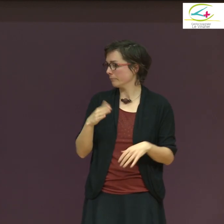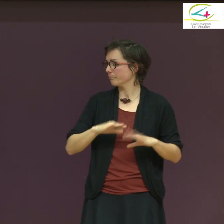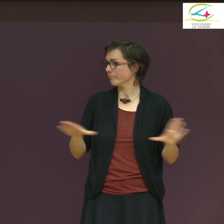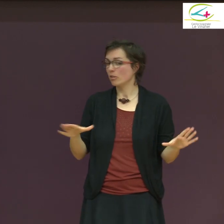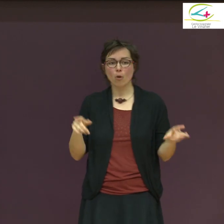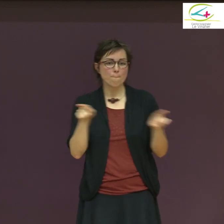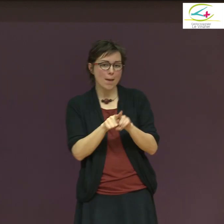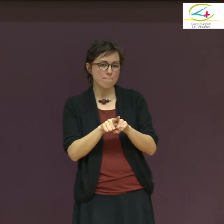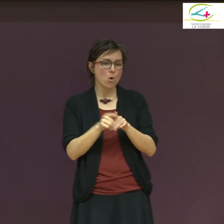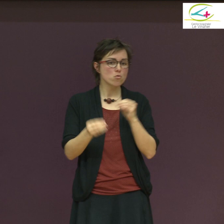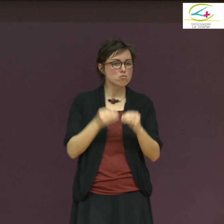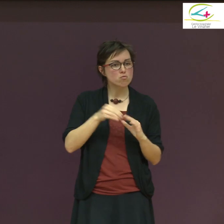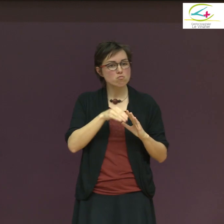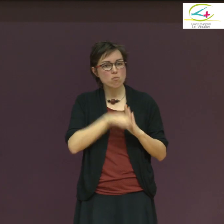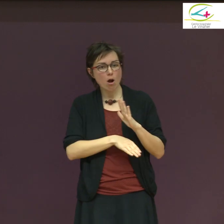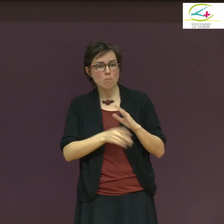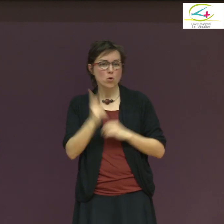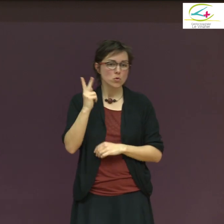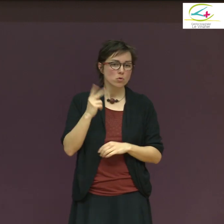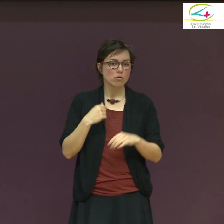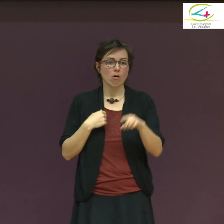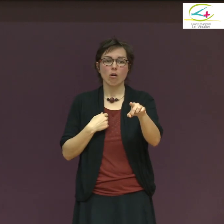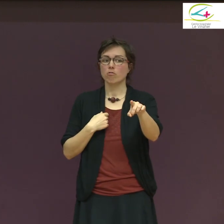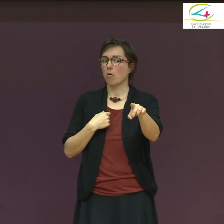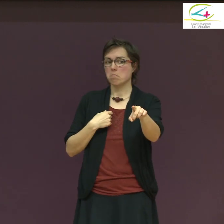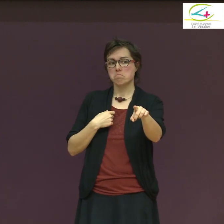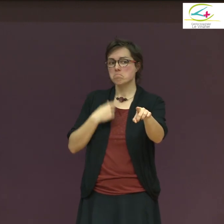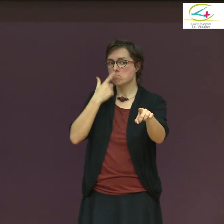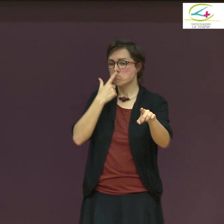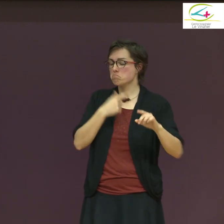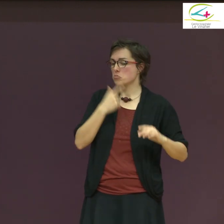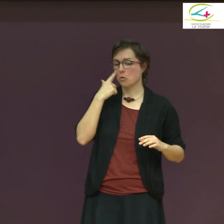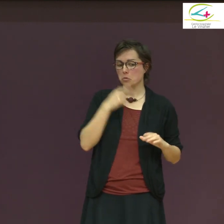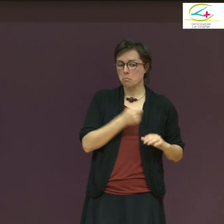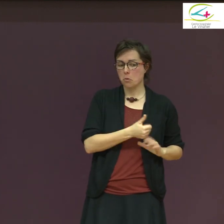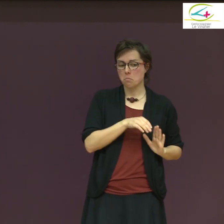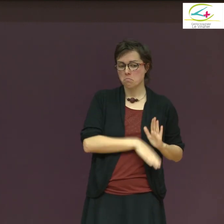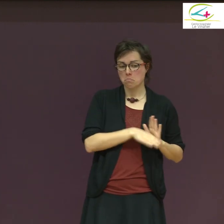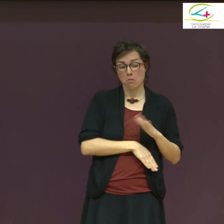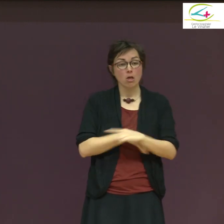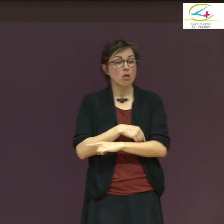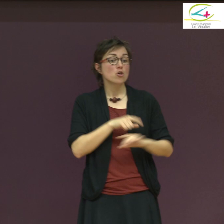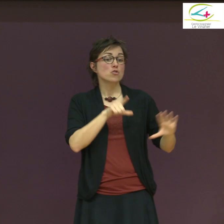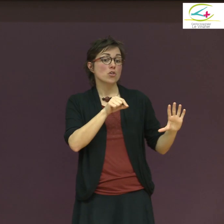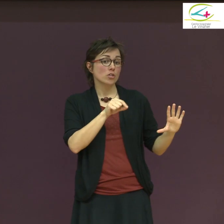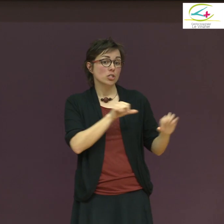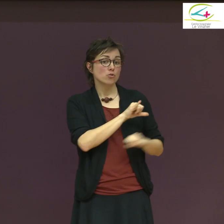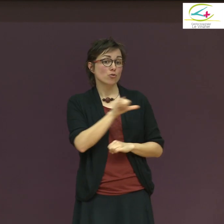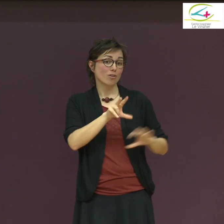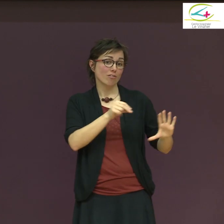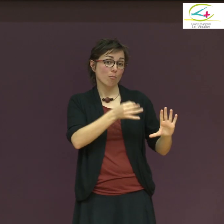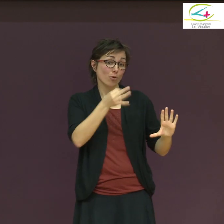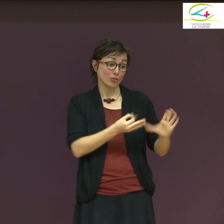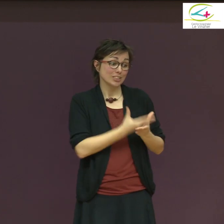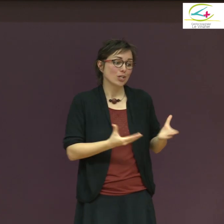Autant ou pas? Pas comme ça. Je ne vais pas comme ça. Mais 70% à 80% sont des situations